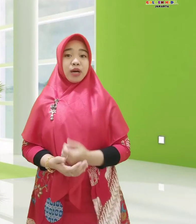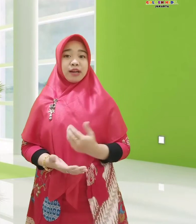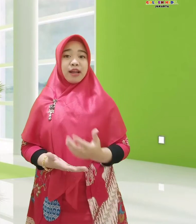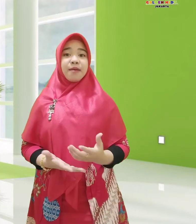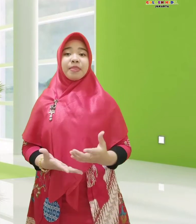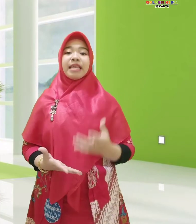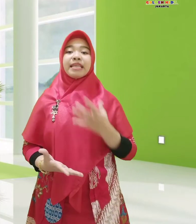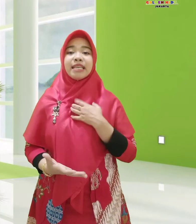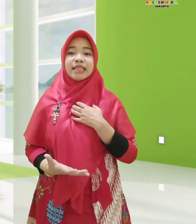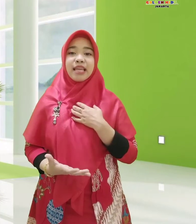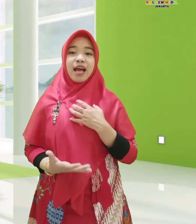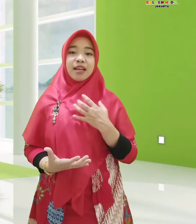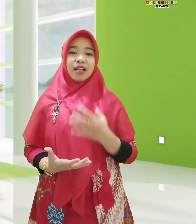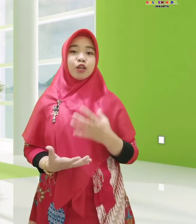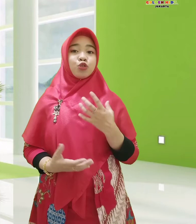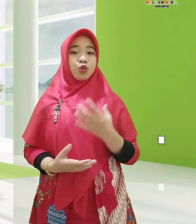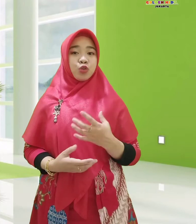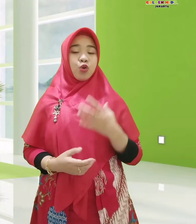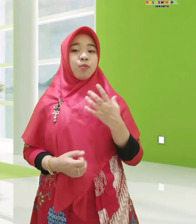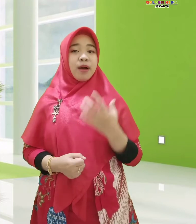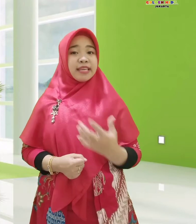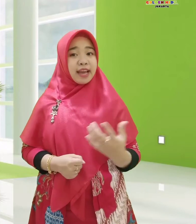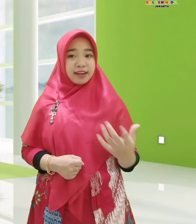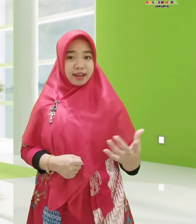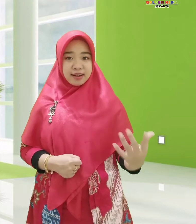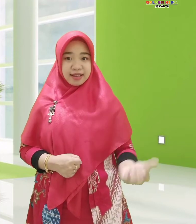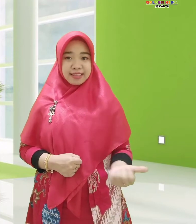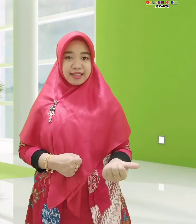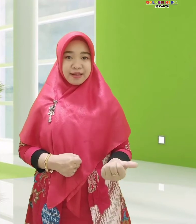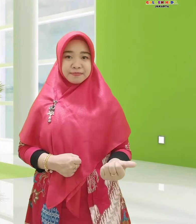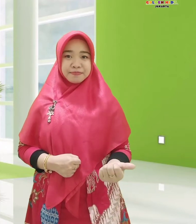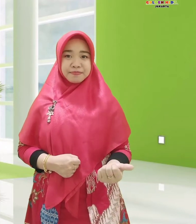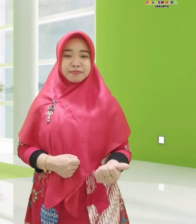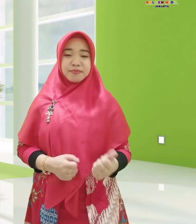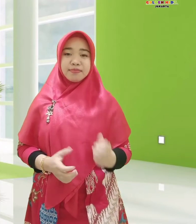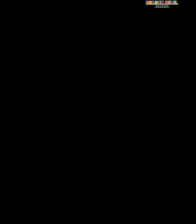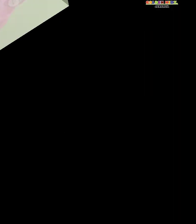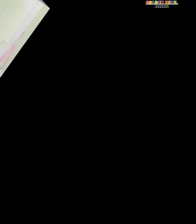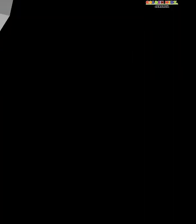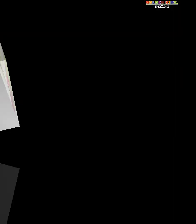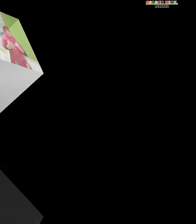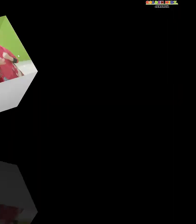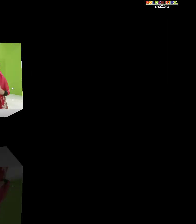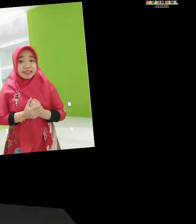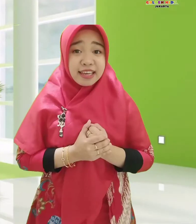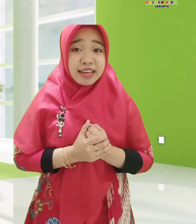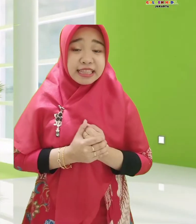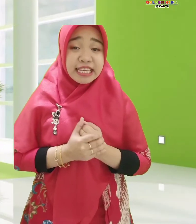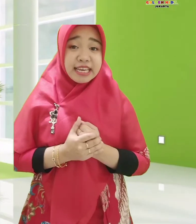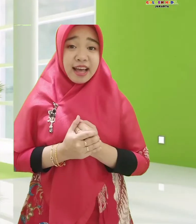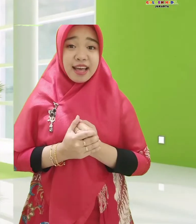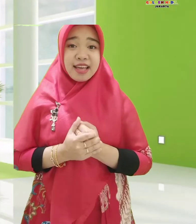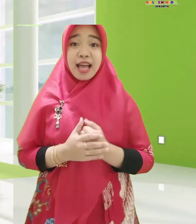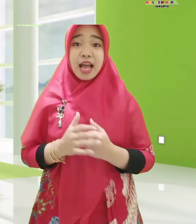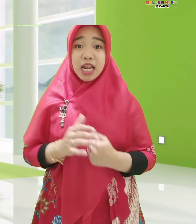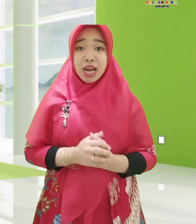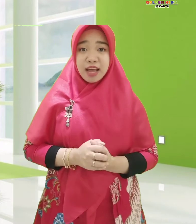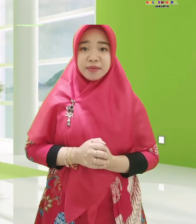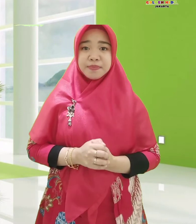karena kita adalah contoh bagi anak-anak kita. Dan kata-kata yang ketiga adalah